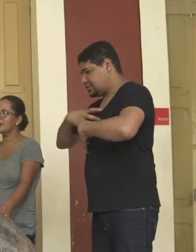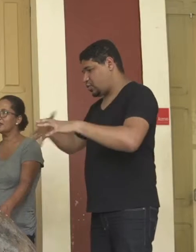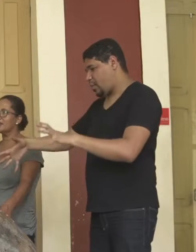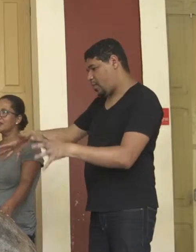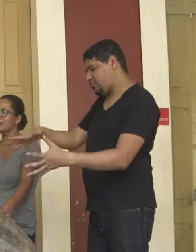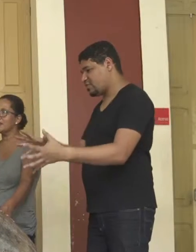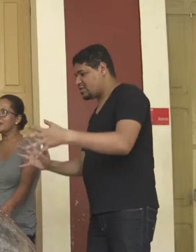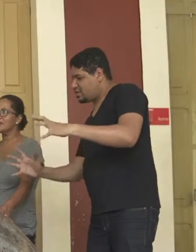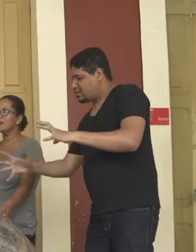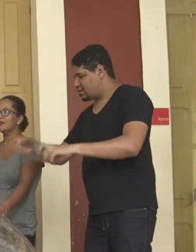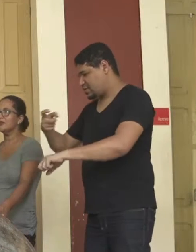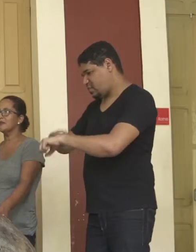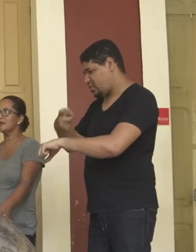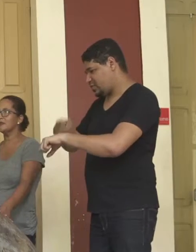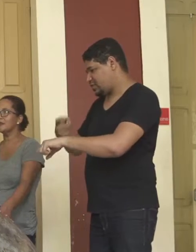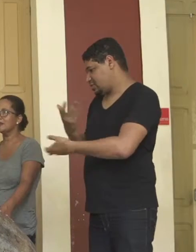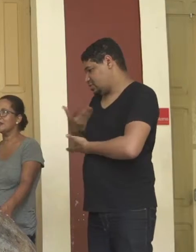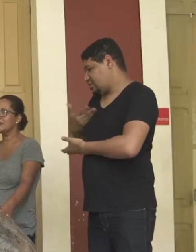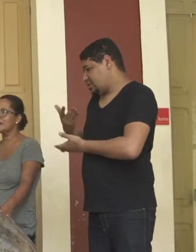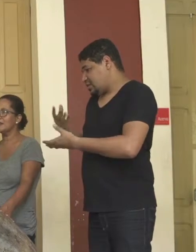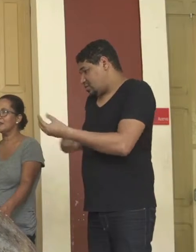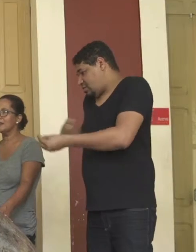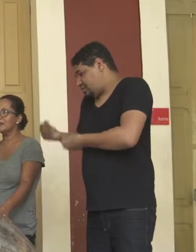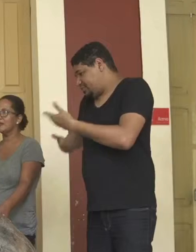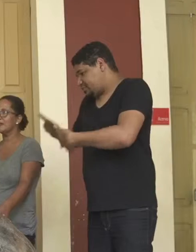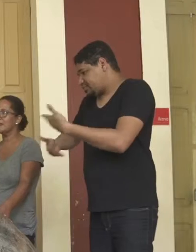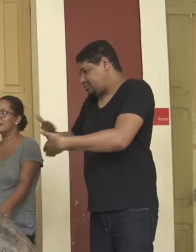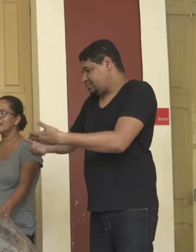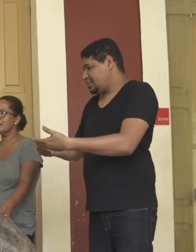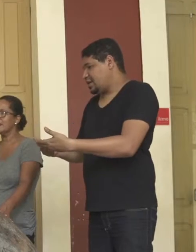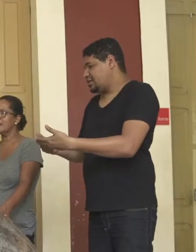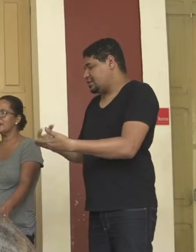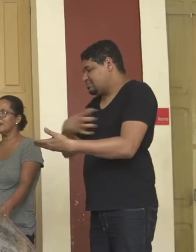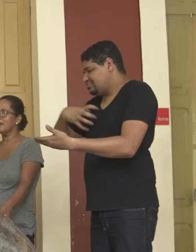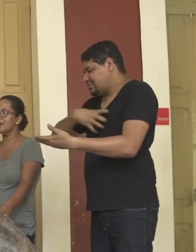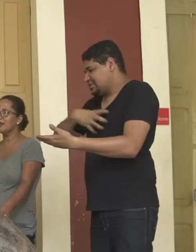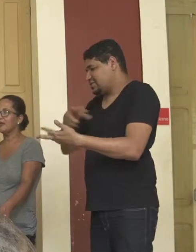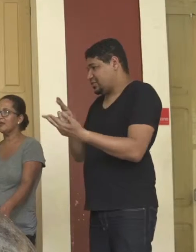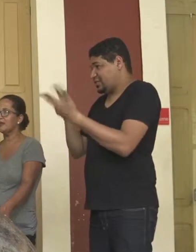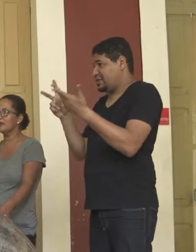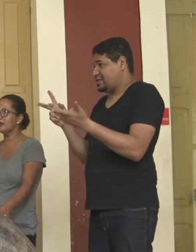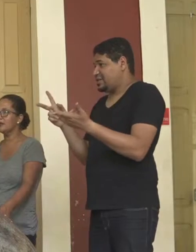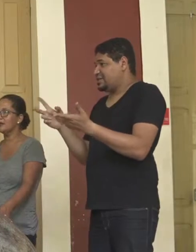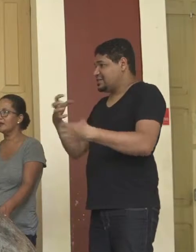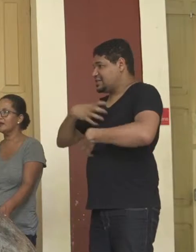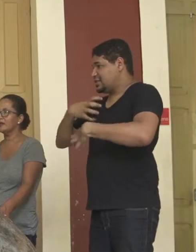Sentir a solidez Juntamente com meus colegas É uma sensação Bem diferente mesmo A gente sentir a força Que ela